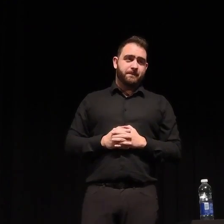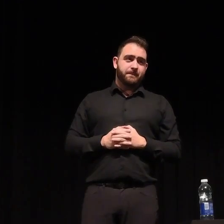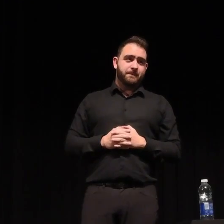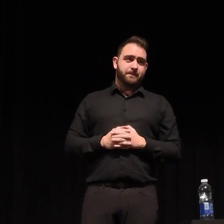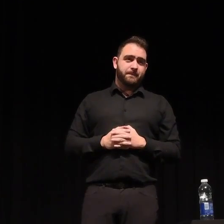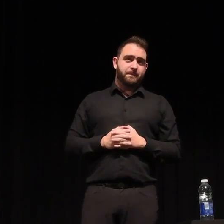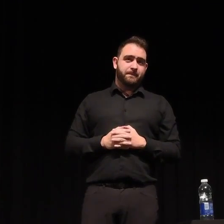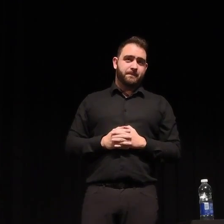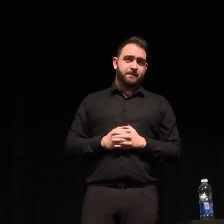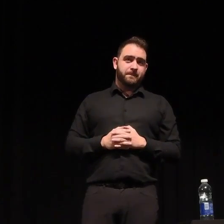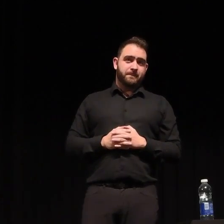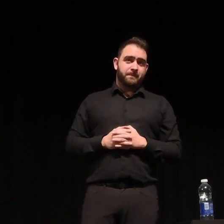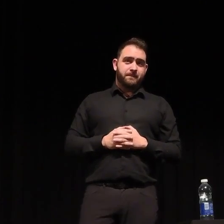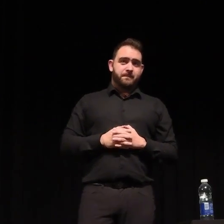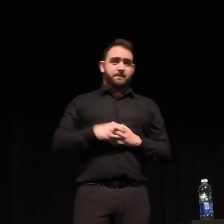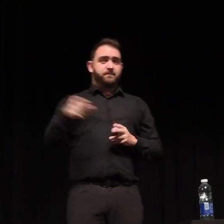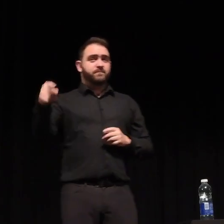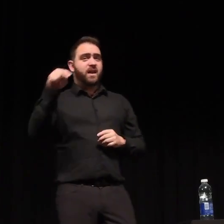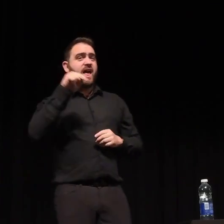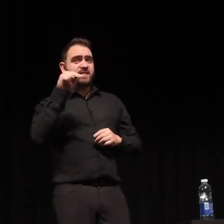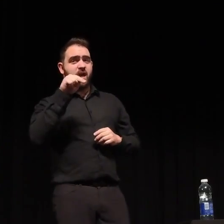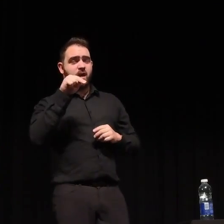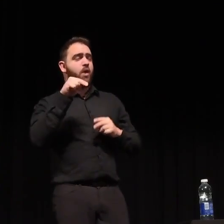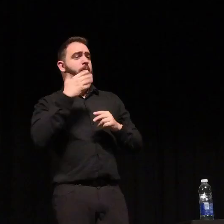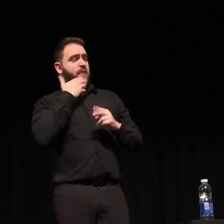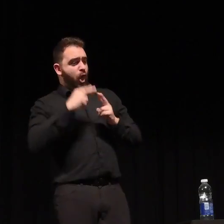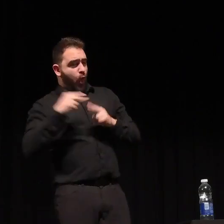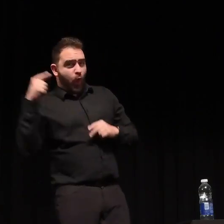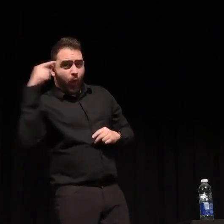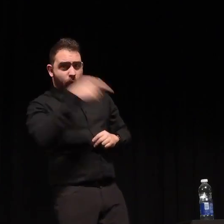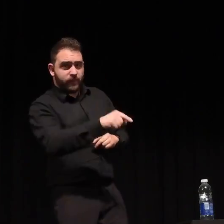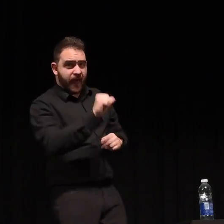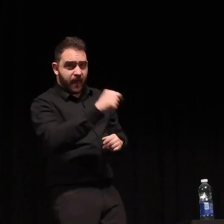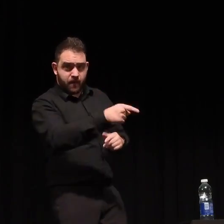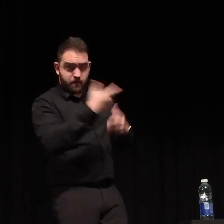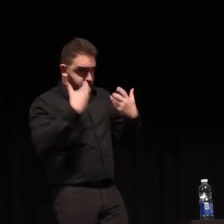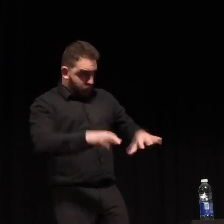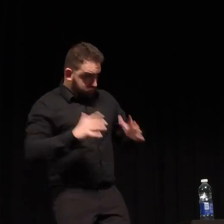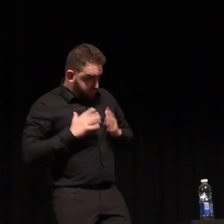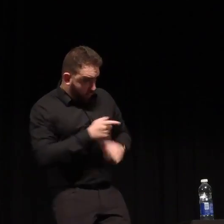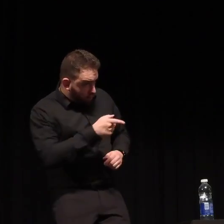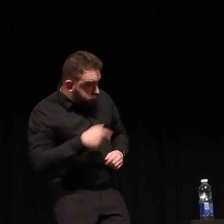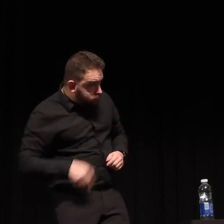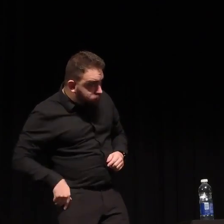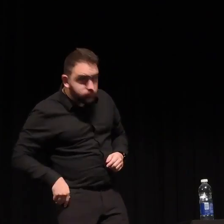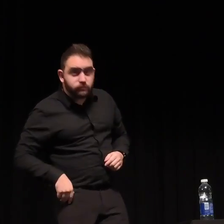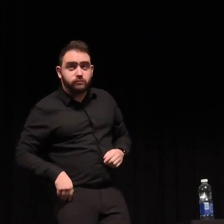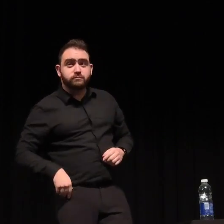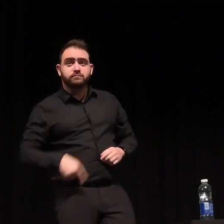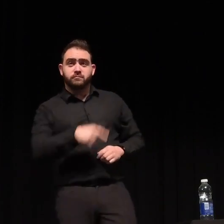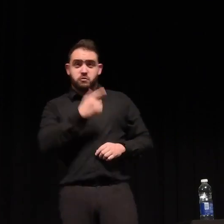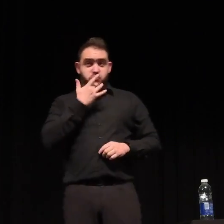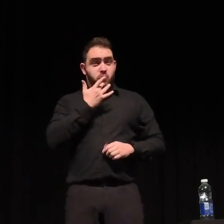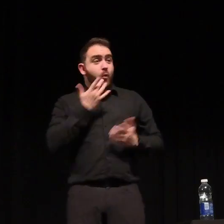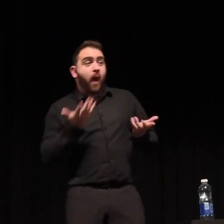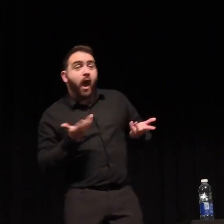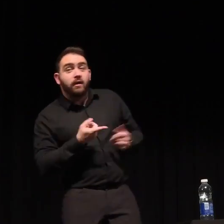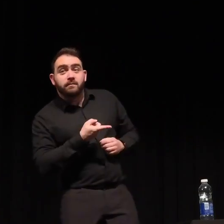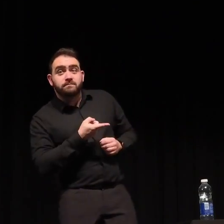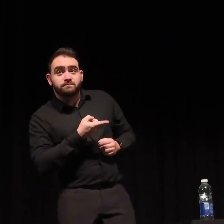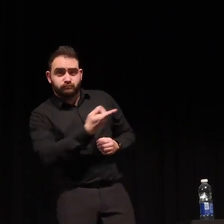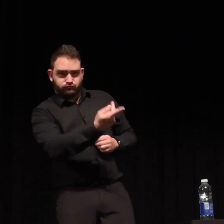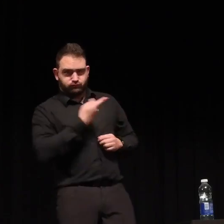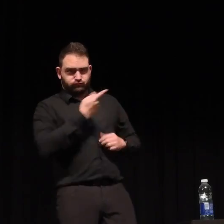Alors, Nijig, il connaissait bien son ami, il a dit OK, si tu veux pas prendre congé, que dirais-tu que toi et moi, on bâtisse quelque